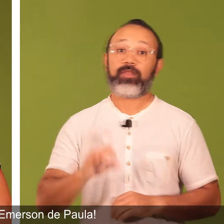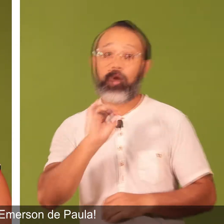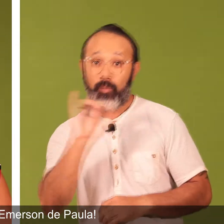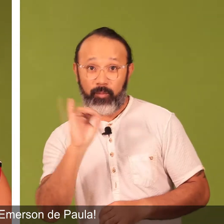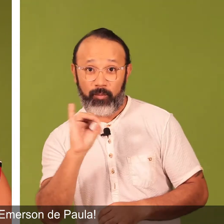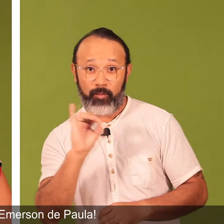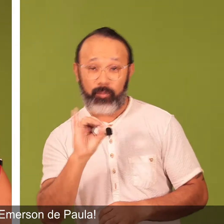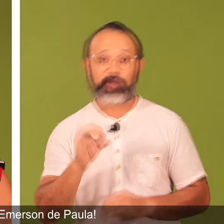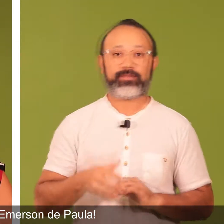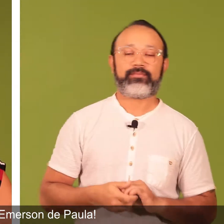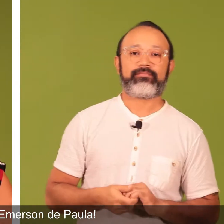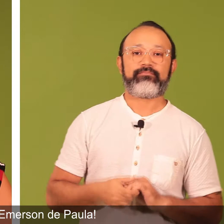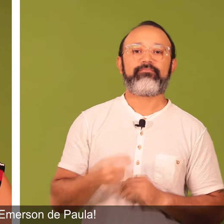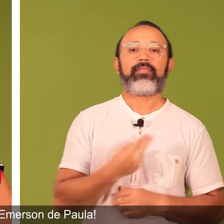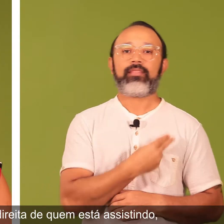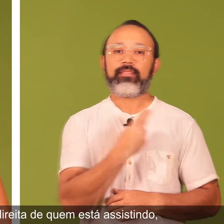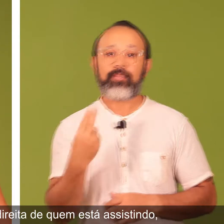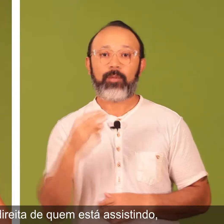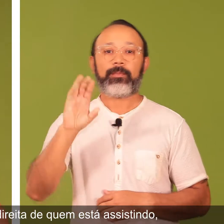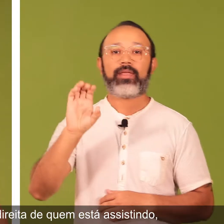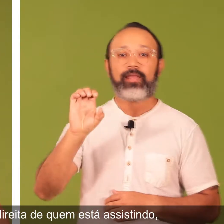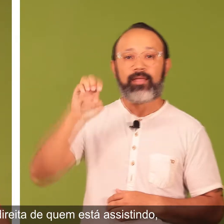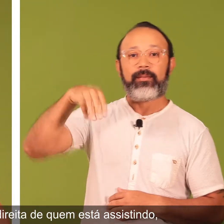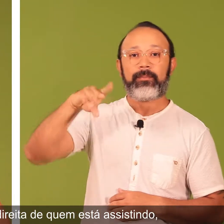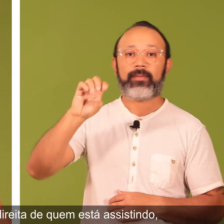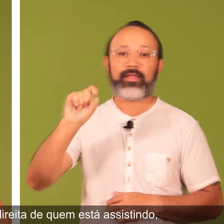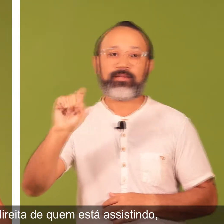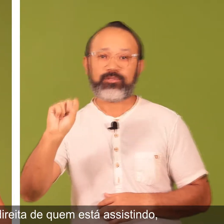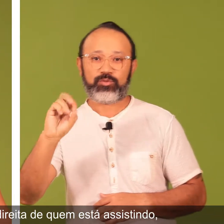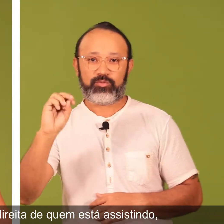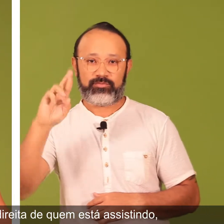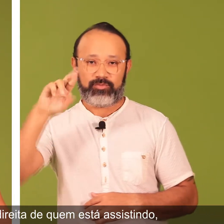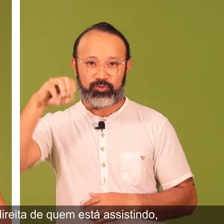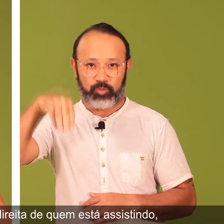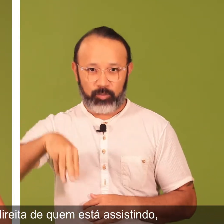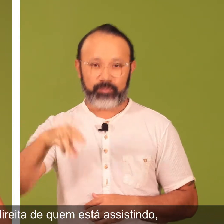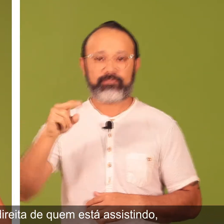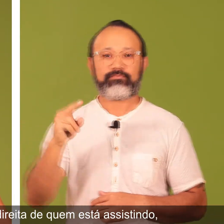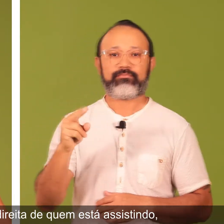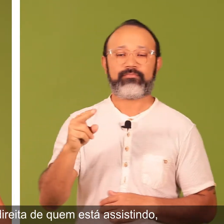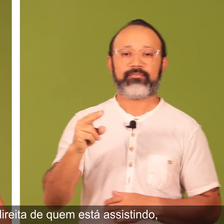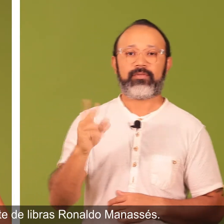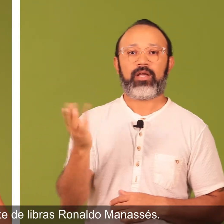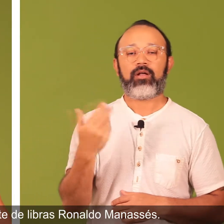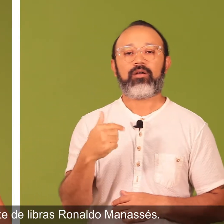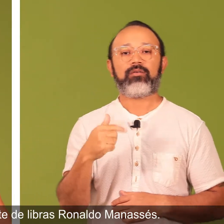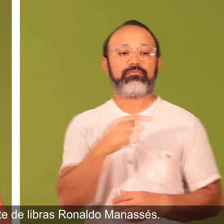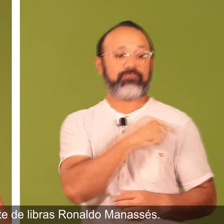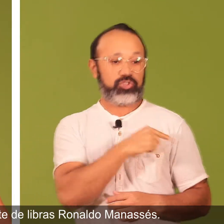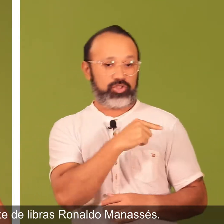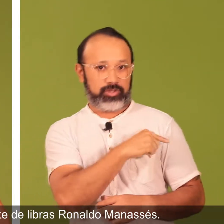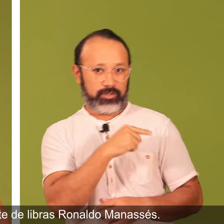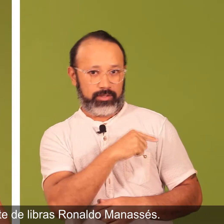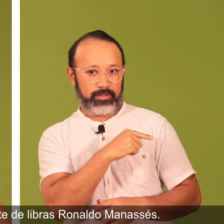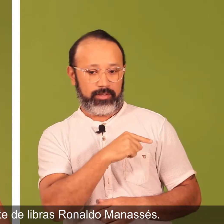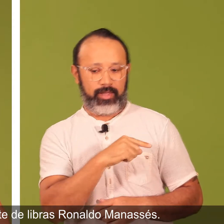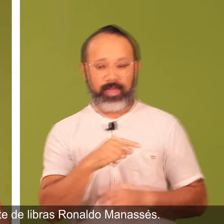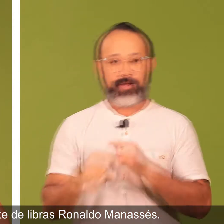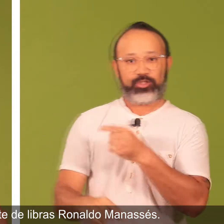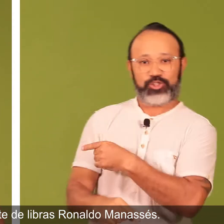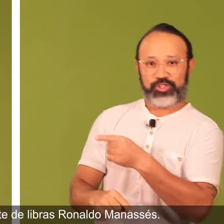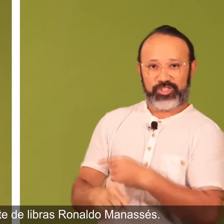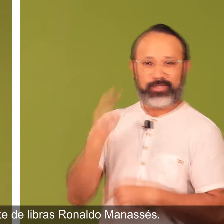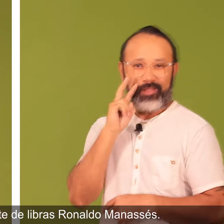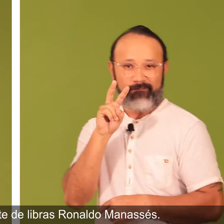eu sou Emerson de Paula a minha esquerda e à direita de quem está assistindo a uma tela com